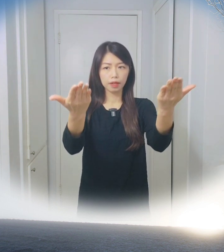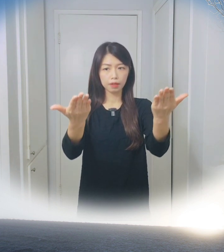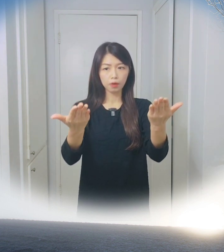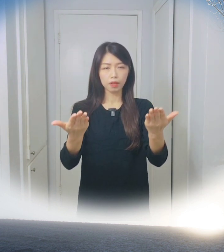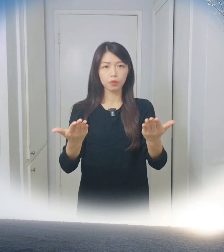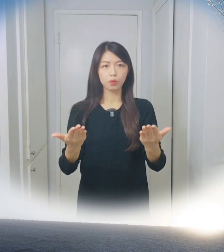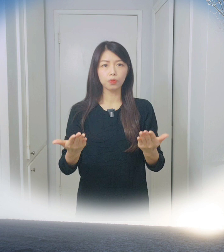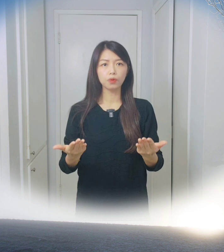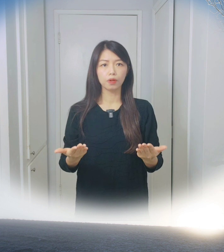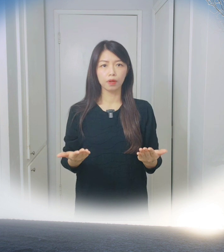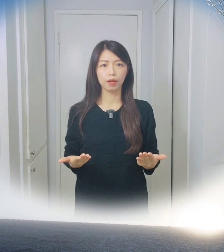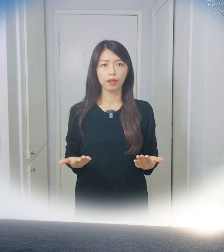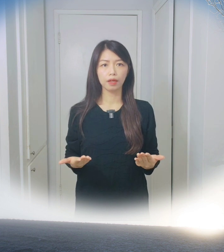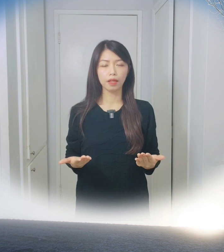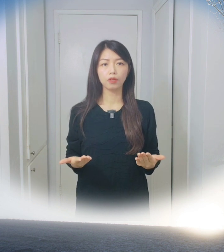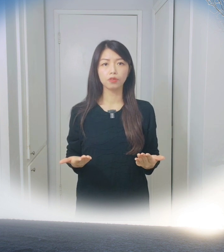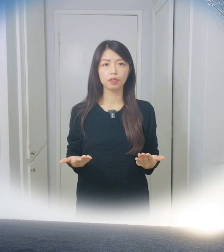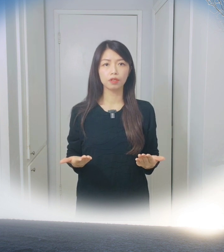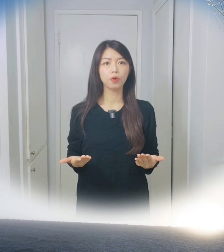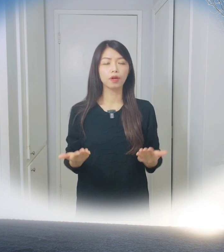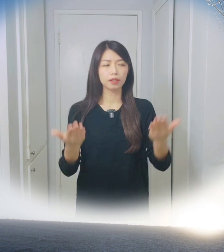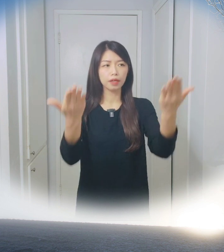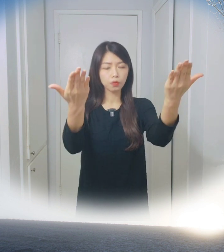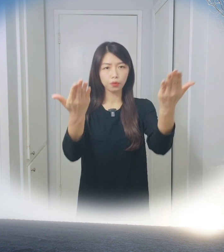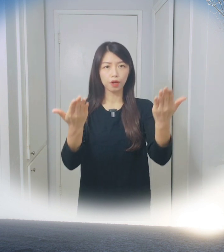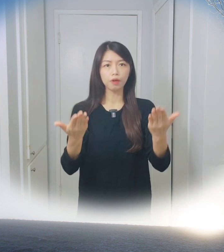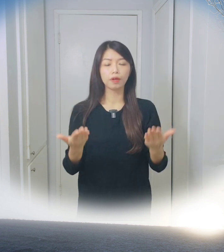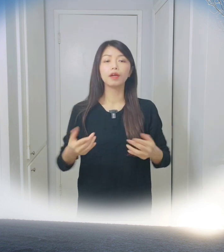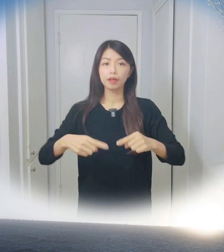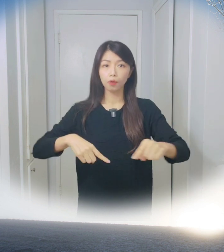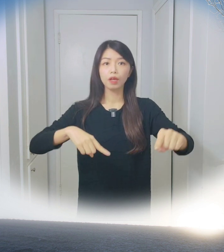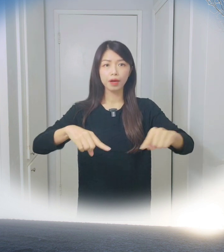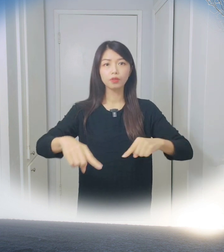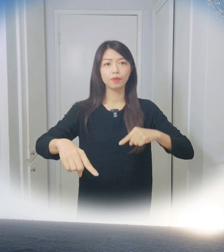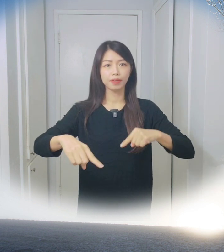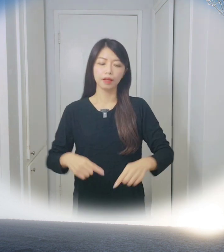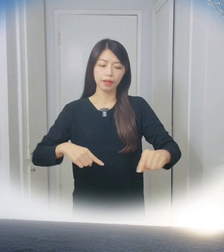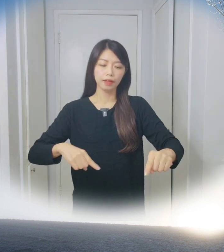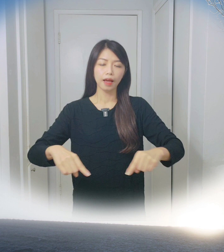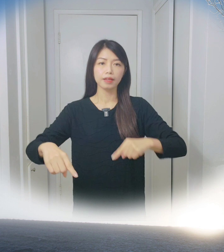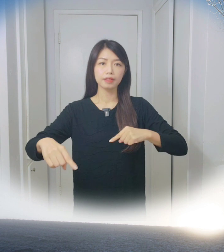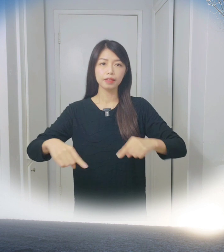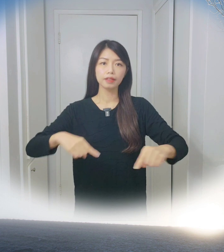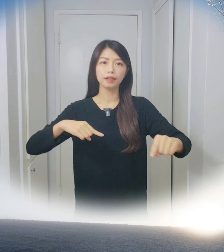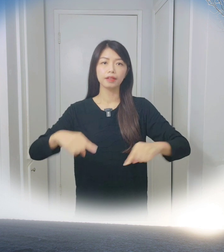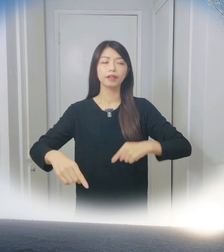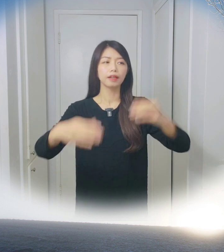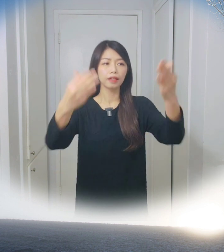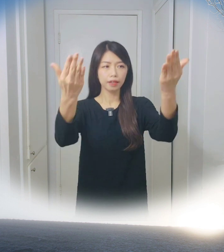한 상태에서 내 쪽으로 이렇게 당겨주시는 표현까지 해줬고요. 이렇게만 하셔도 됩니다.